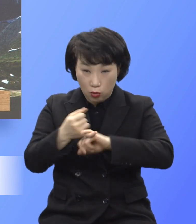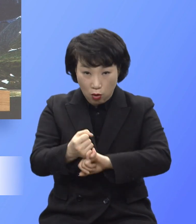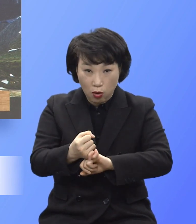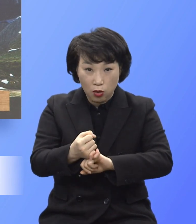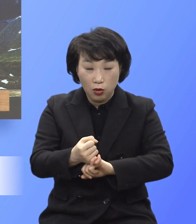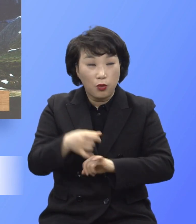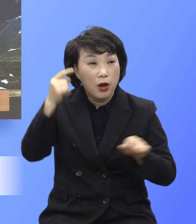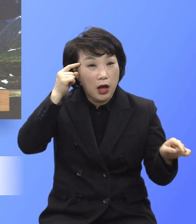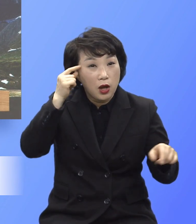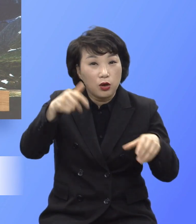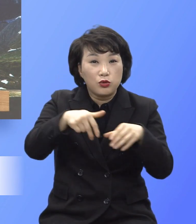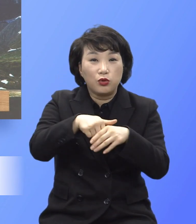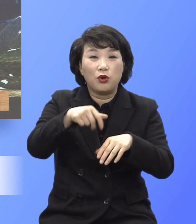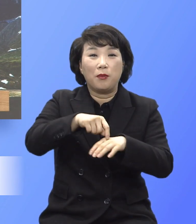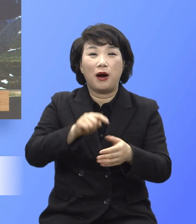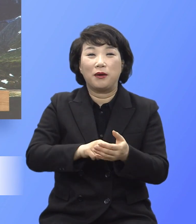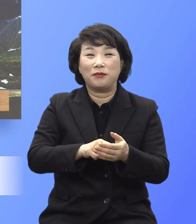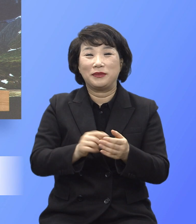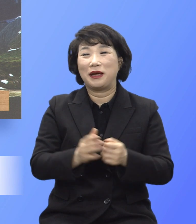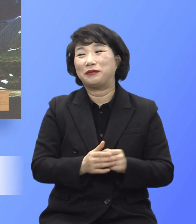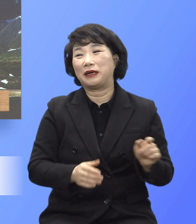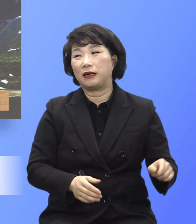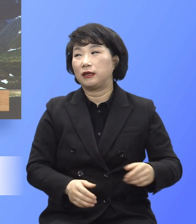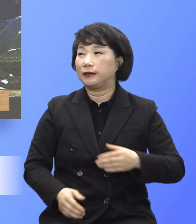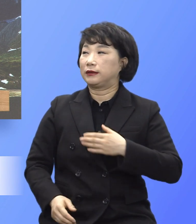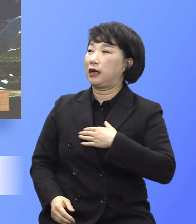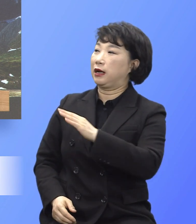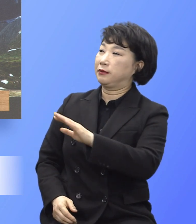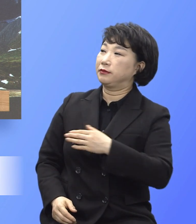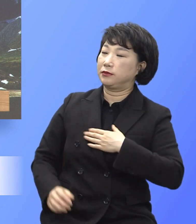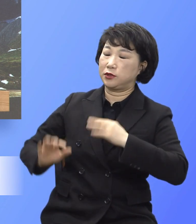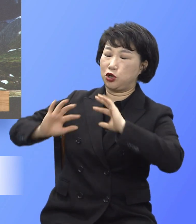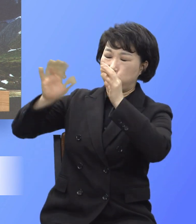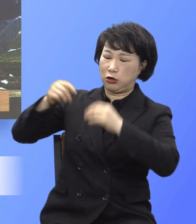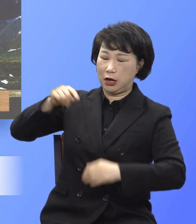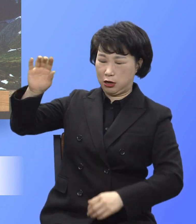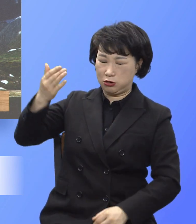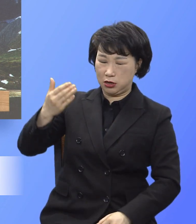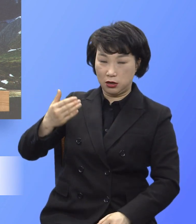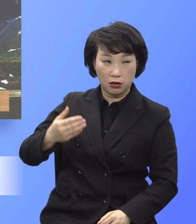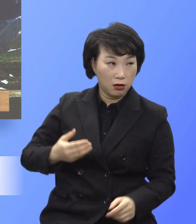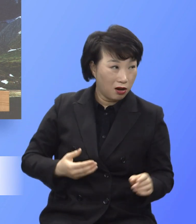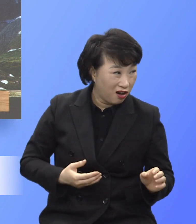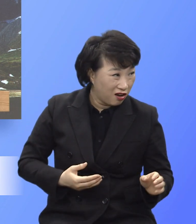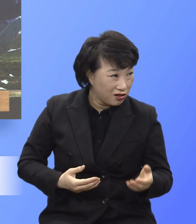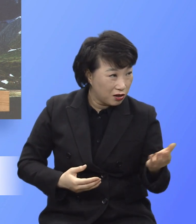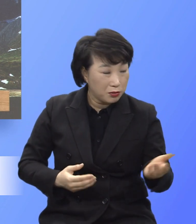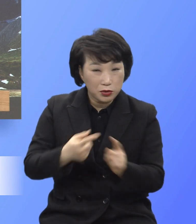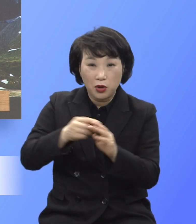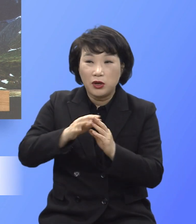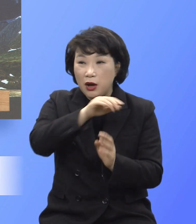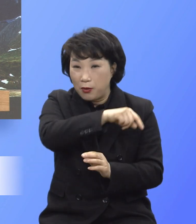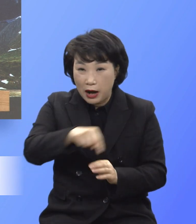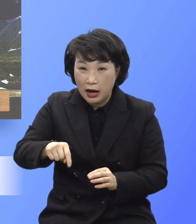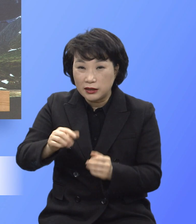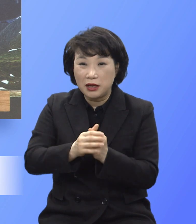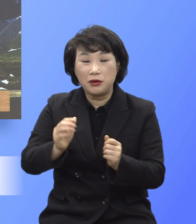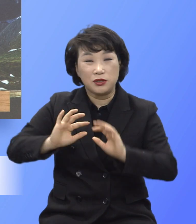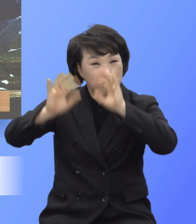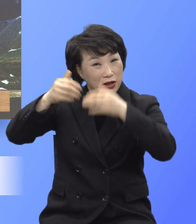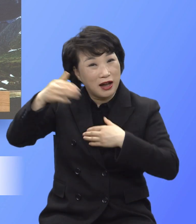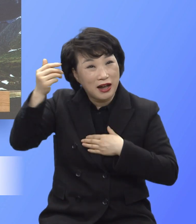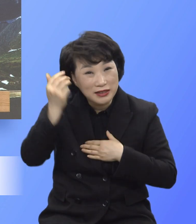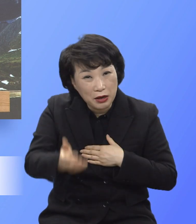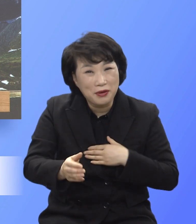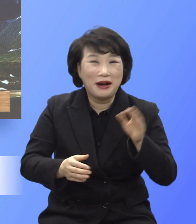왜냐면 종교적이기 때문에. 그래도 나는 천국은 가야지. 여러분 교회 와서 천국 갑니까?